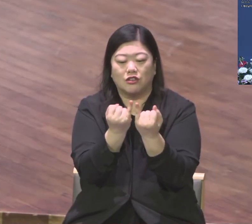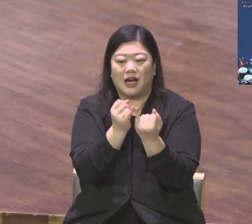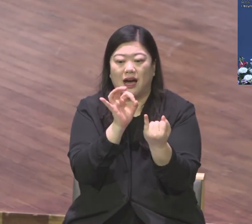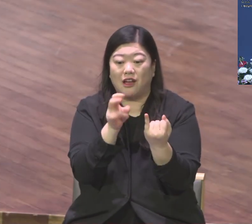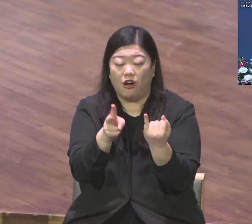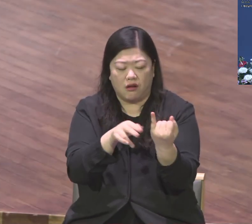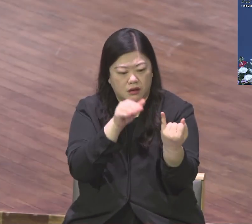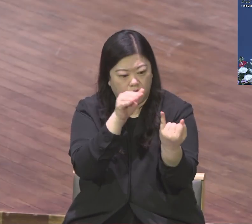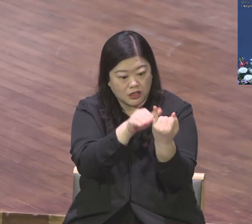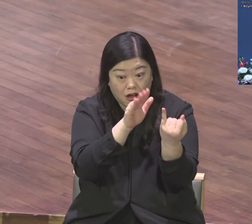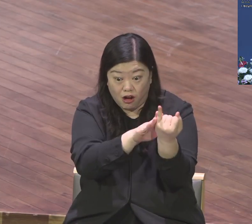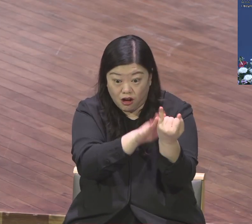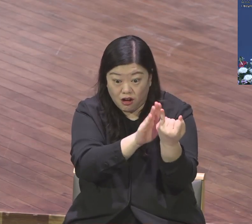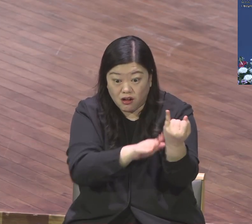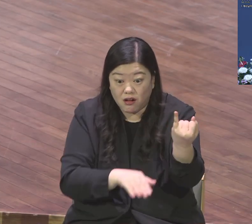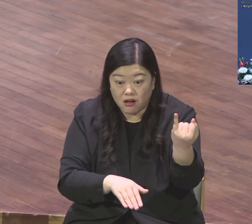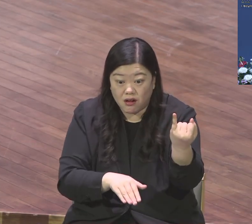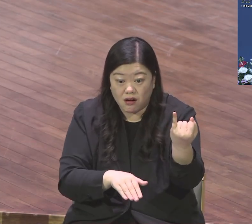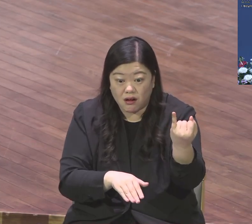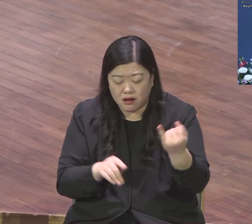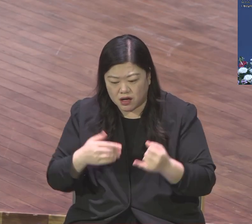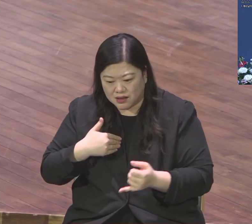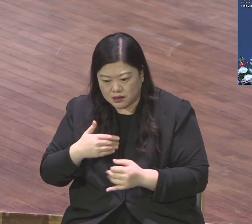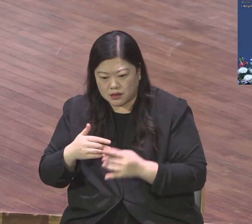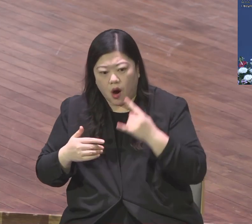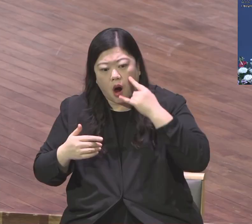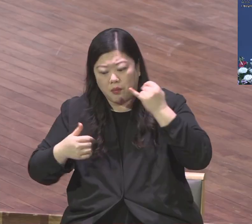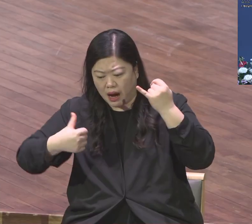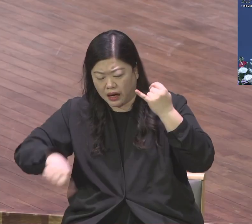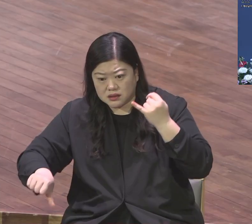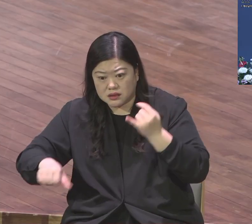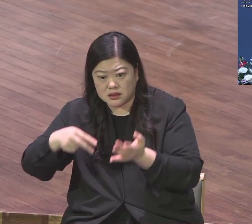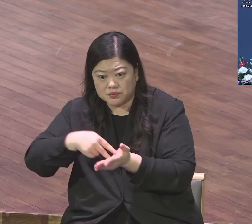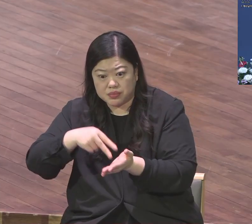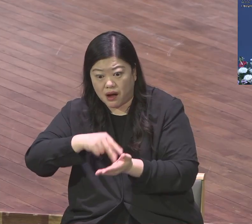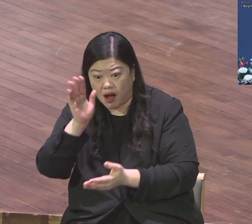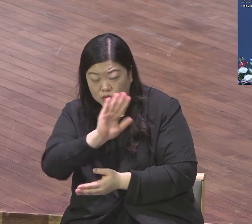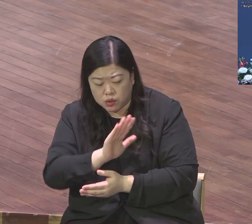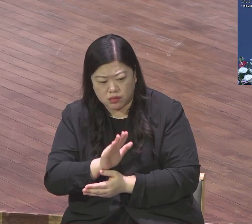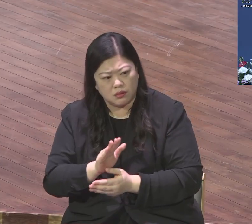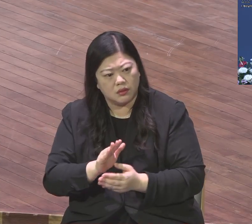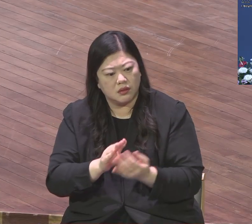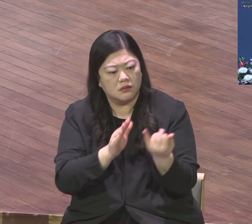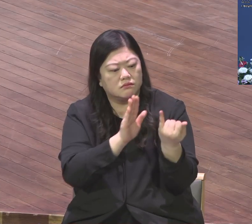어떤 호칭입니다. 그런데 어머니라는 호칭 대신에